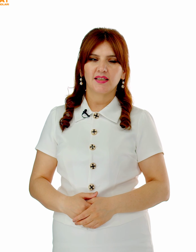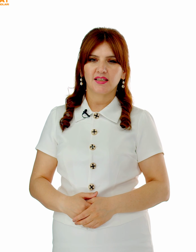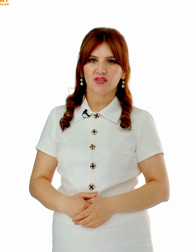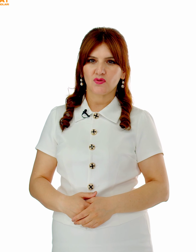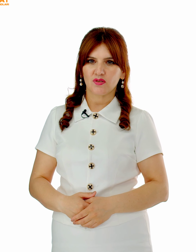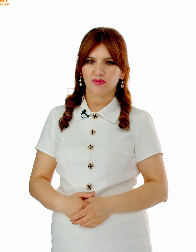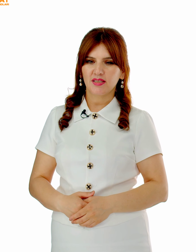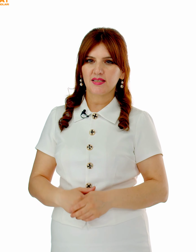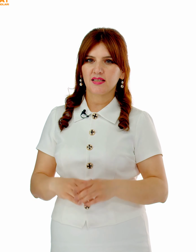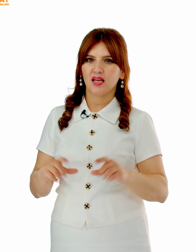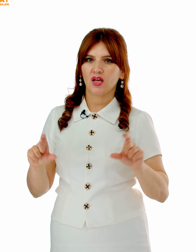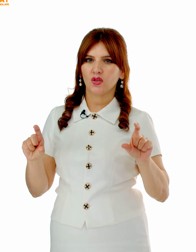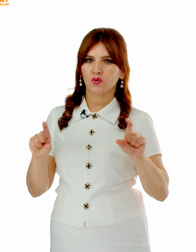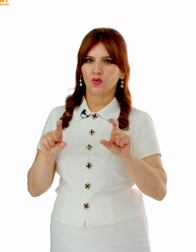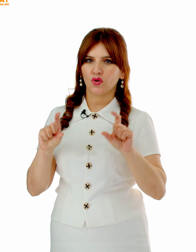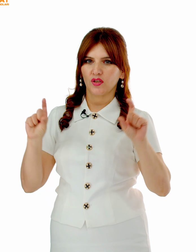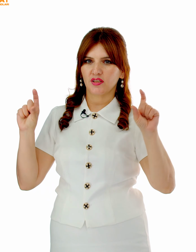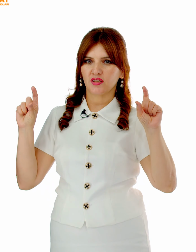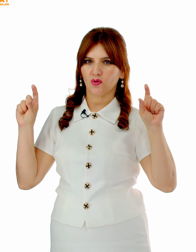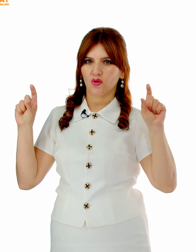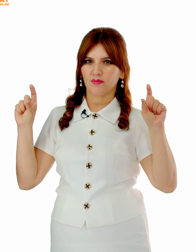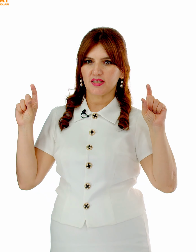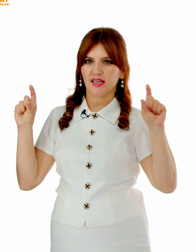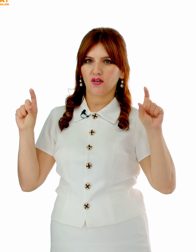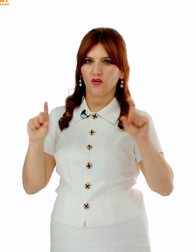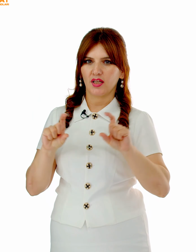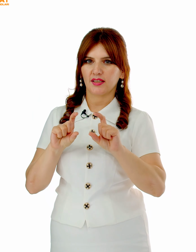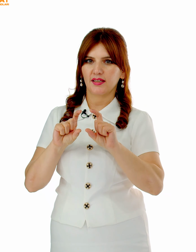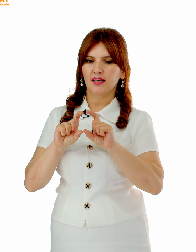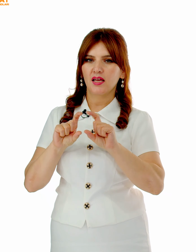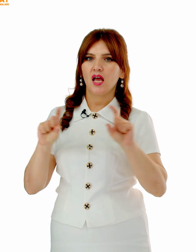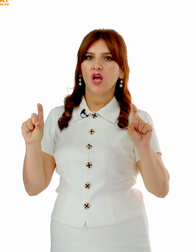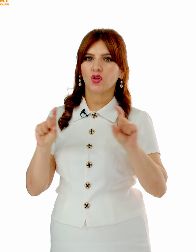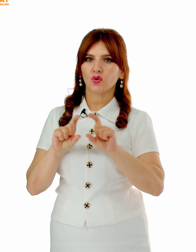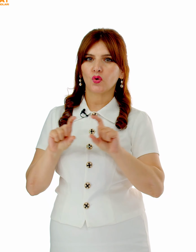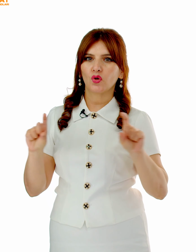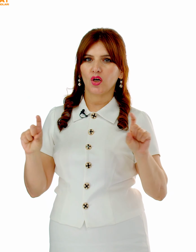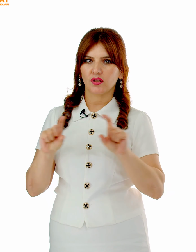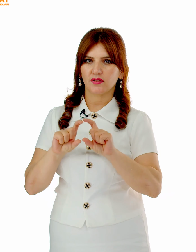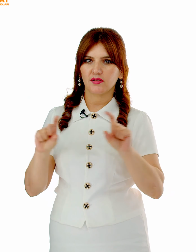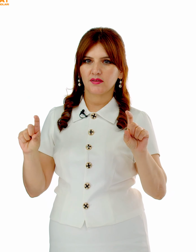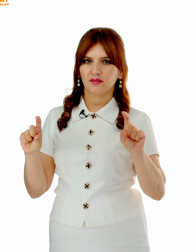Keyingi so'zimiz do'kon. Ikkita qo'limiz E holatida do'kon.